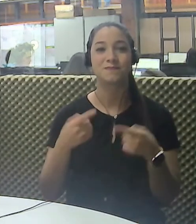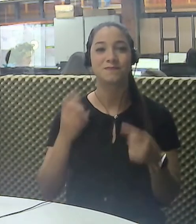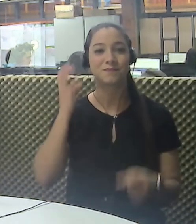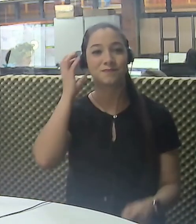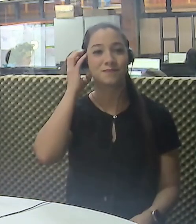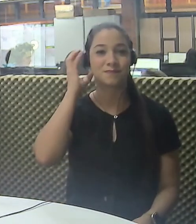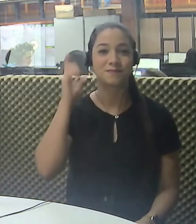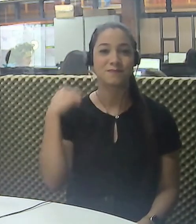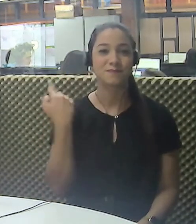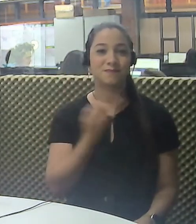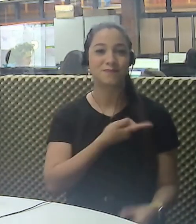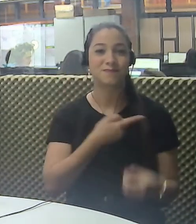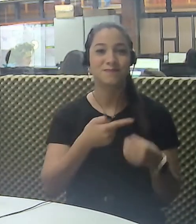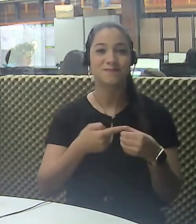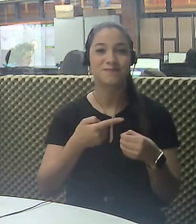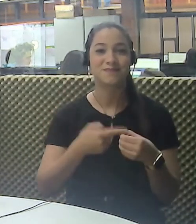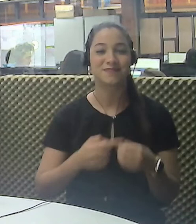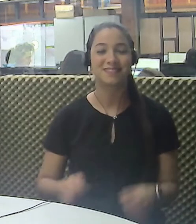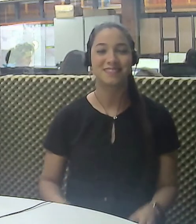Rádio Nossa Cidade.